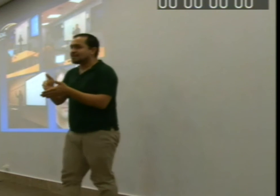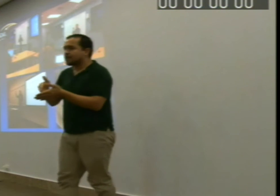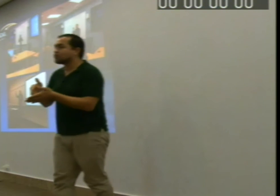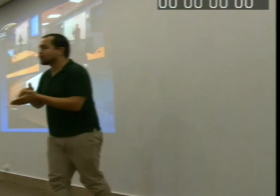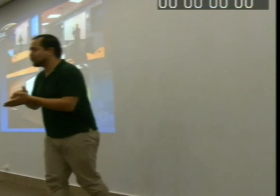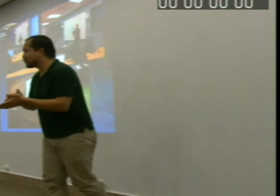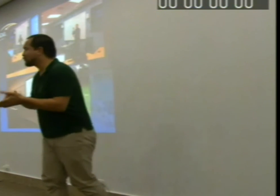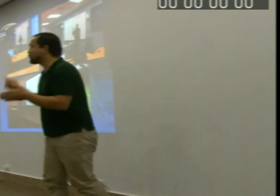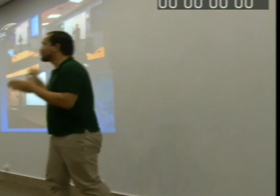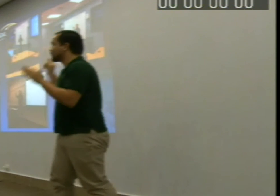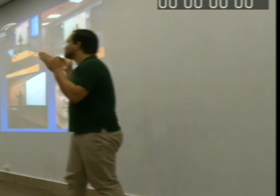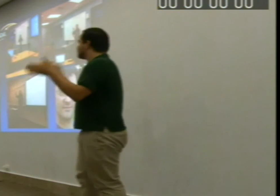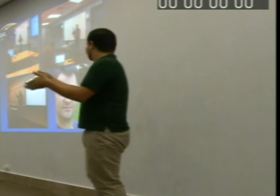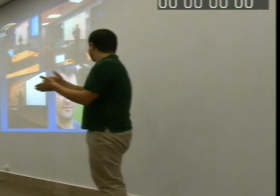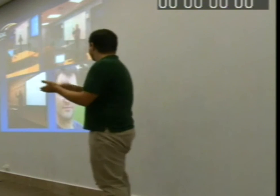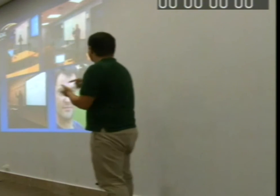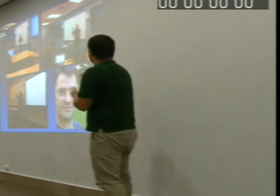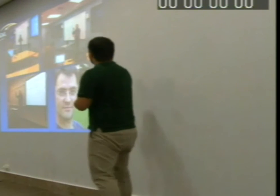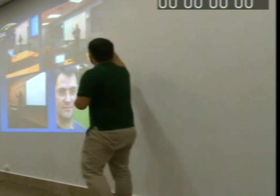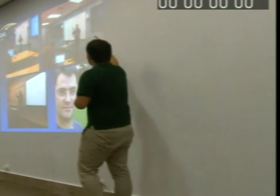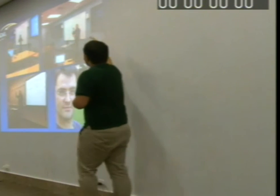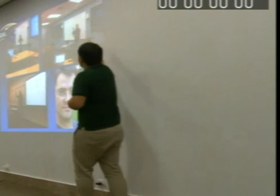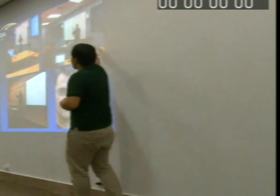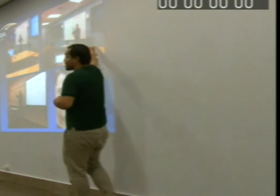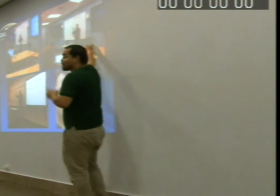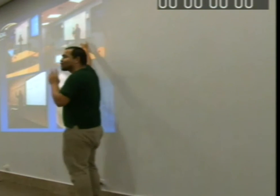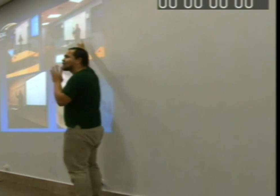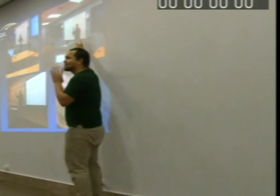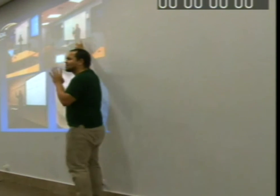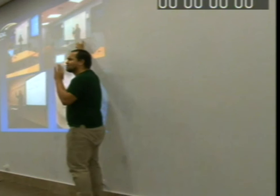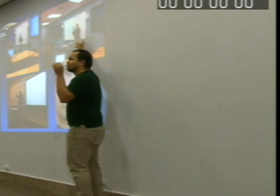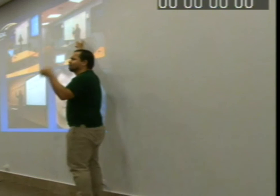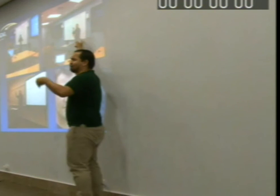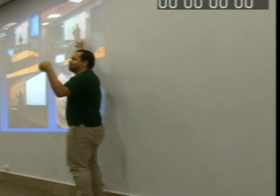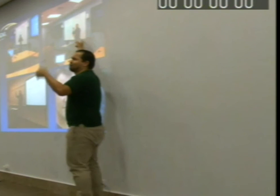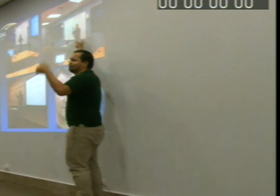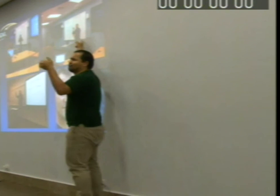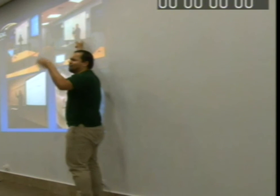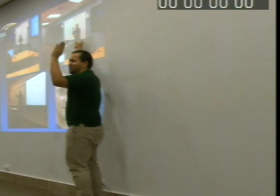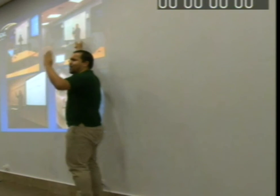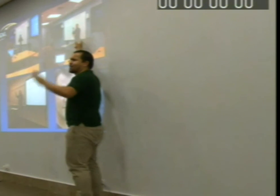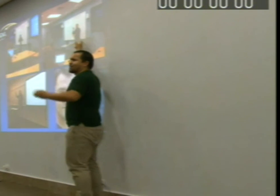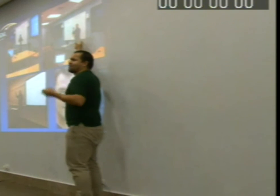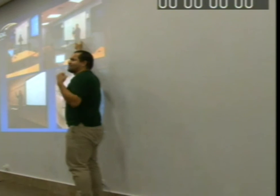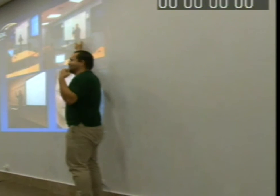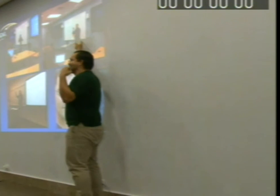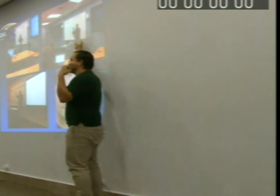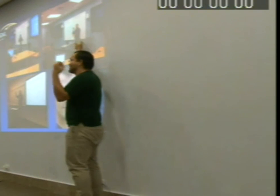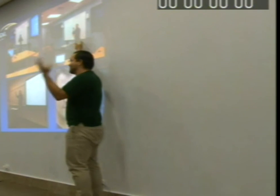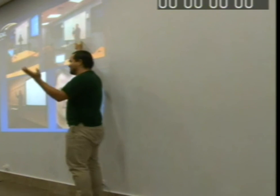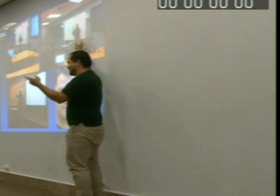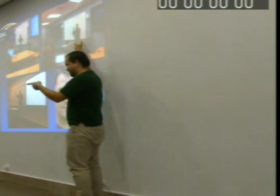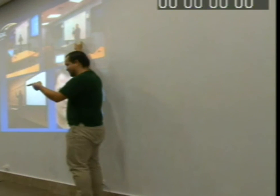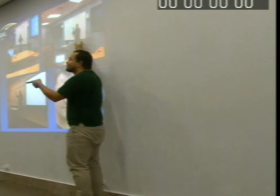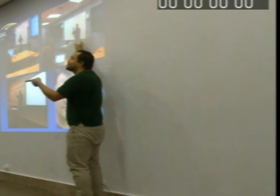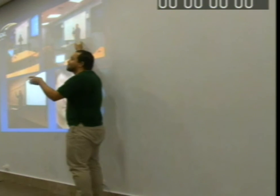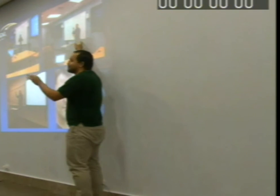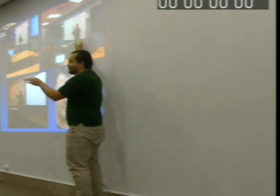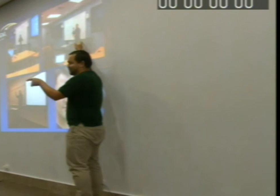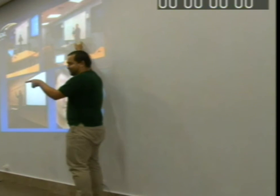tradução tradutores interpretes de surdos vocês conhecem esse aqui ele também vem direto aqui no